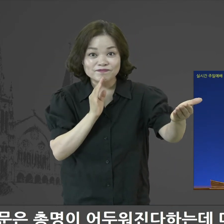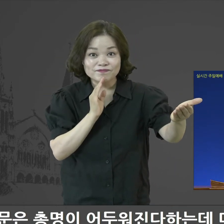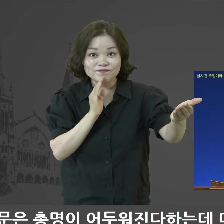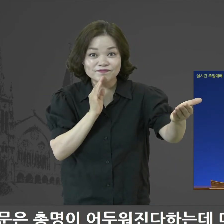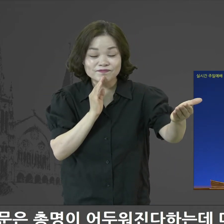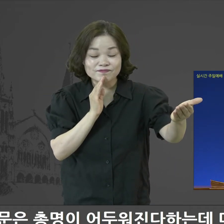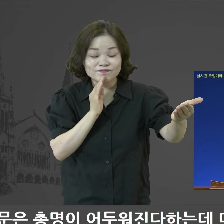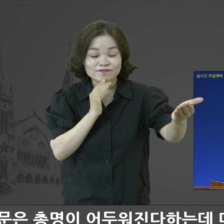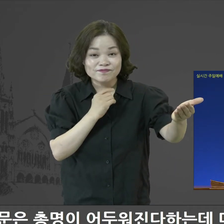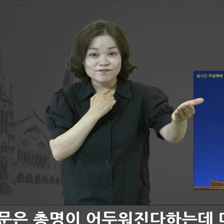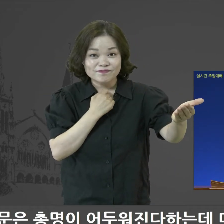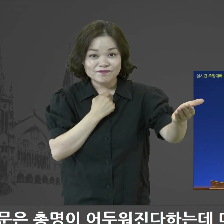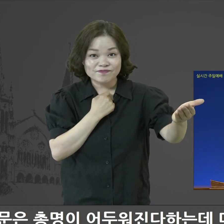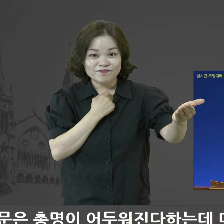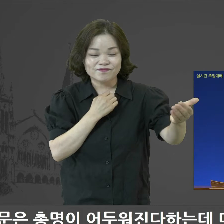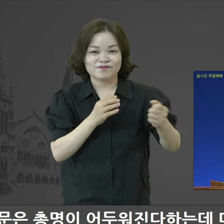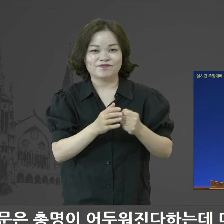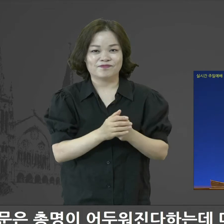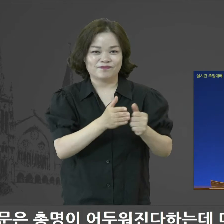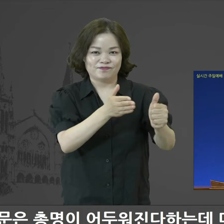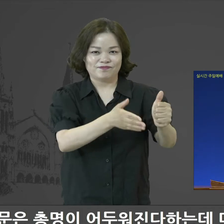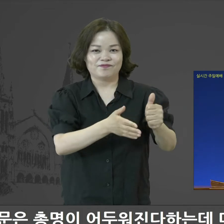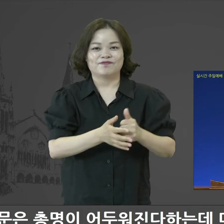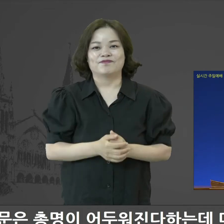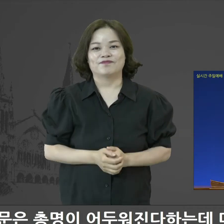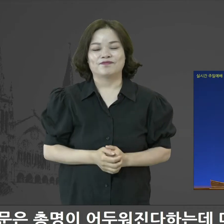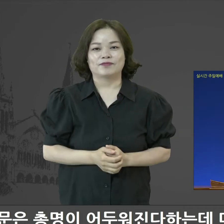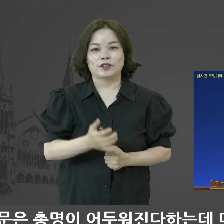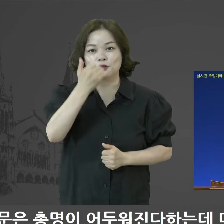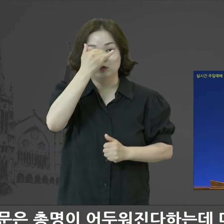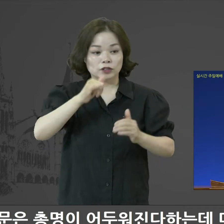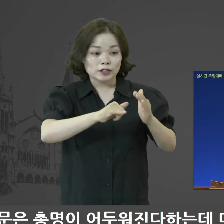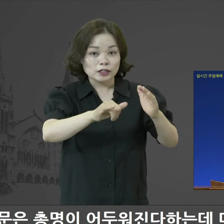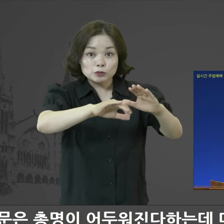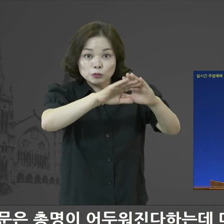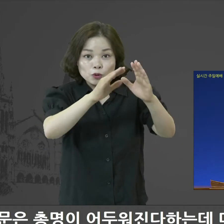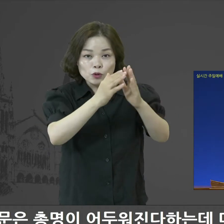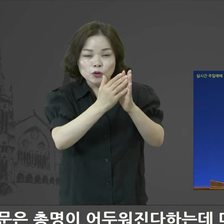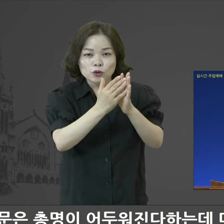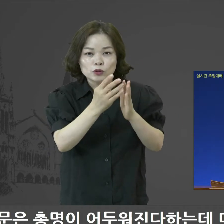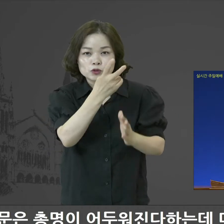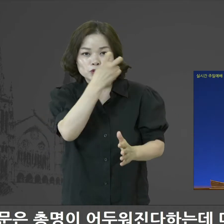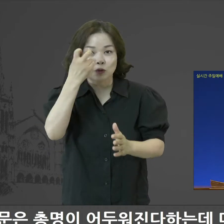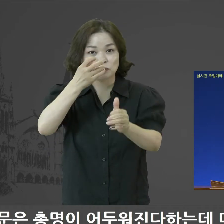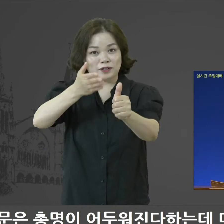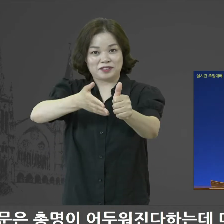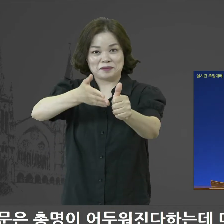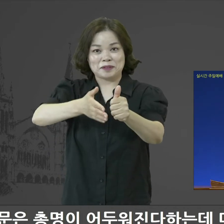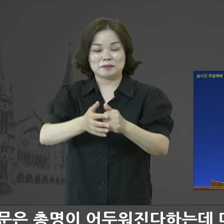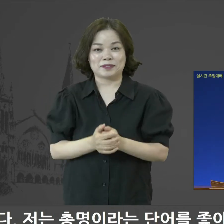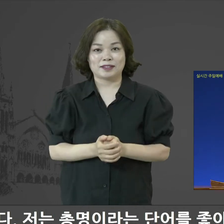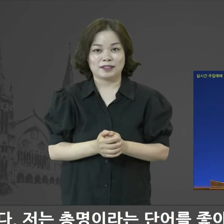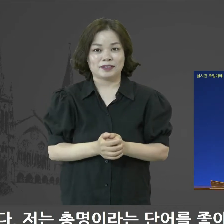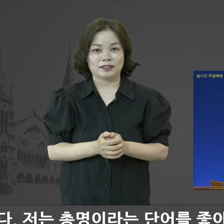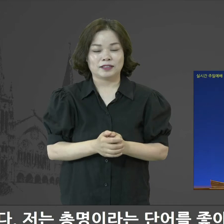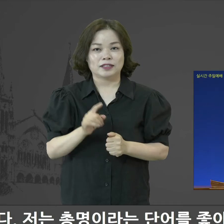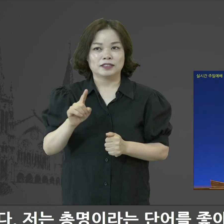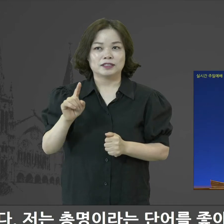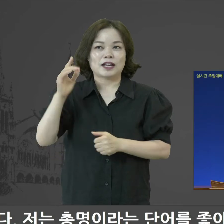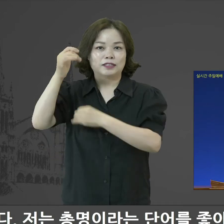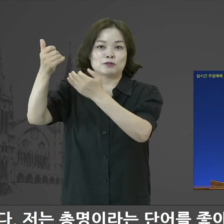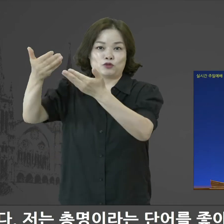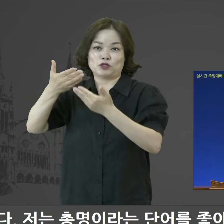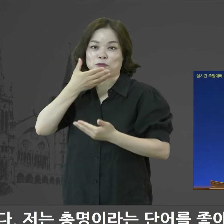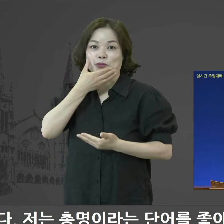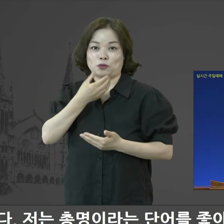그러시기를 바라며 그렇게 권합니다. 충현의 모든 가족들은 총명하십시오. 이것이 천복입니다.